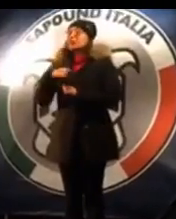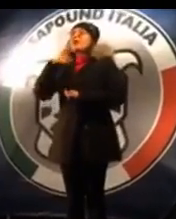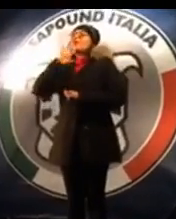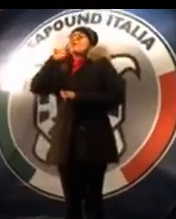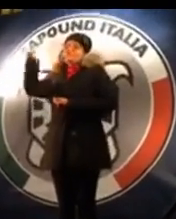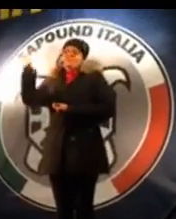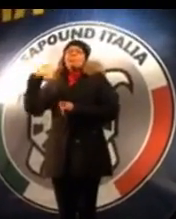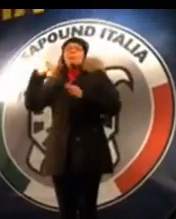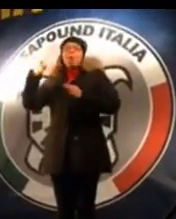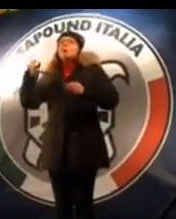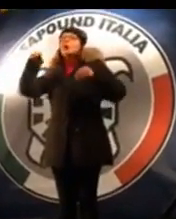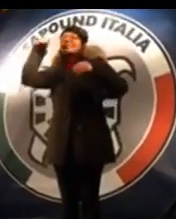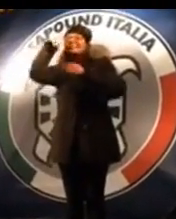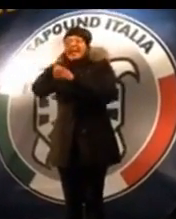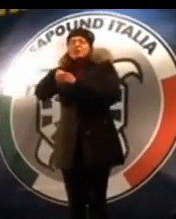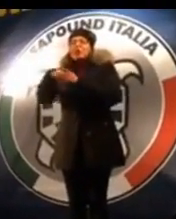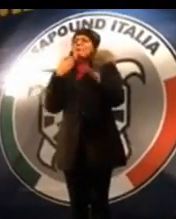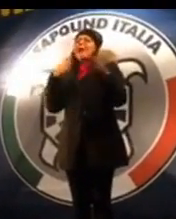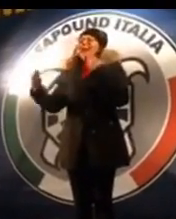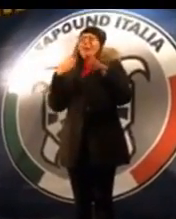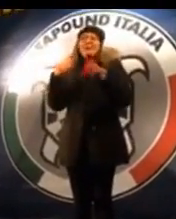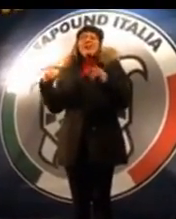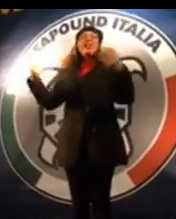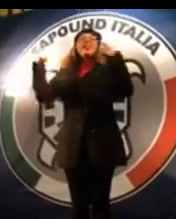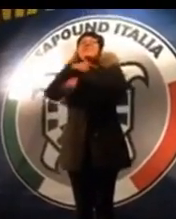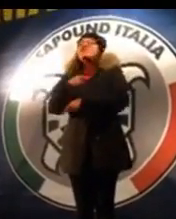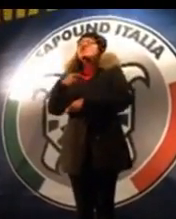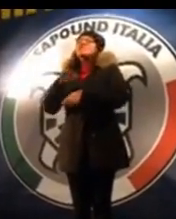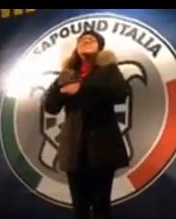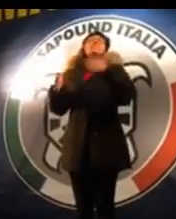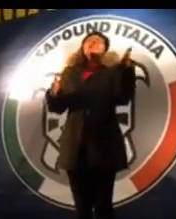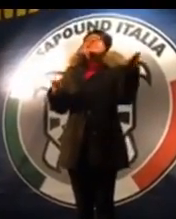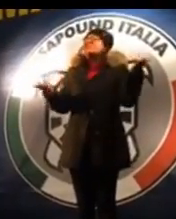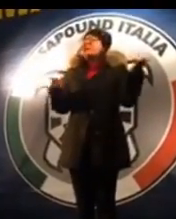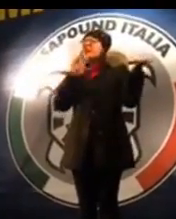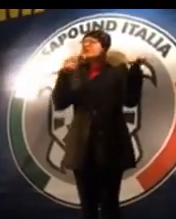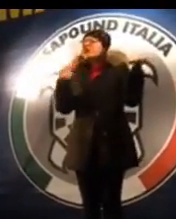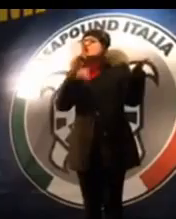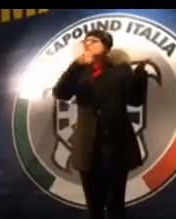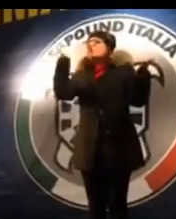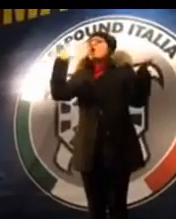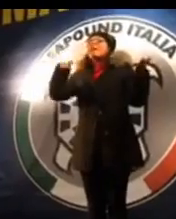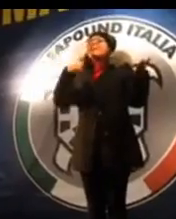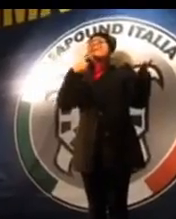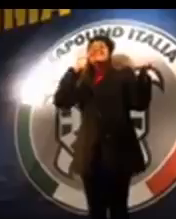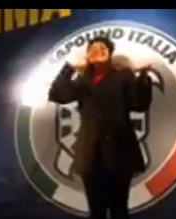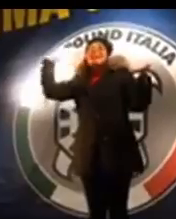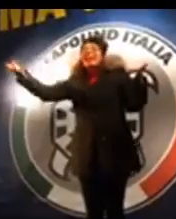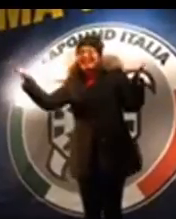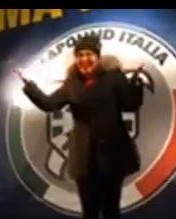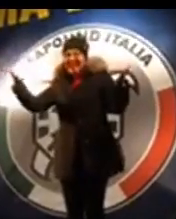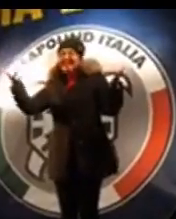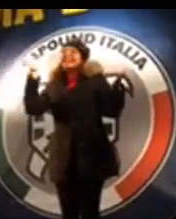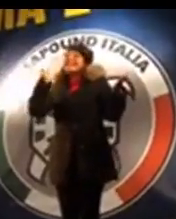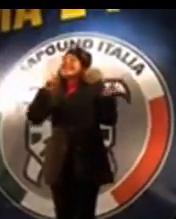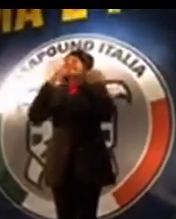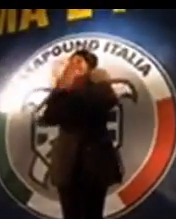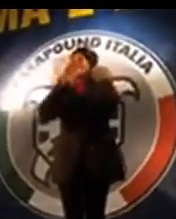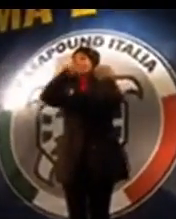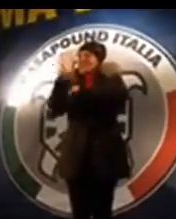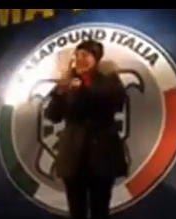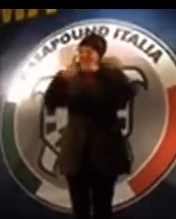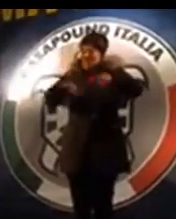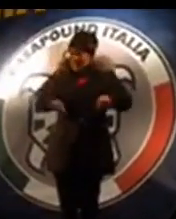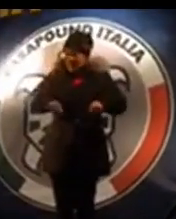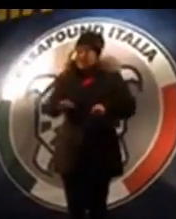fa più, la sinistra parla soltanto di ius soli, la sinistra parla soltanto di diritti degli altri, la sinistra si presenta a queste elezioni con